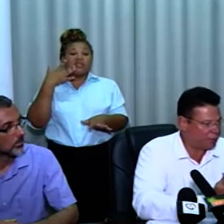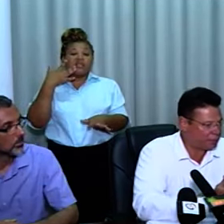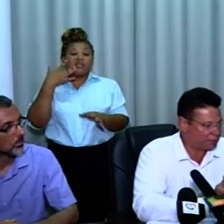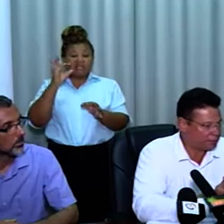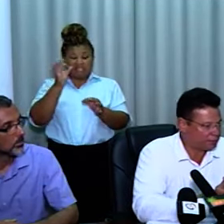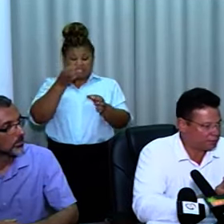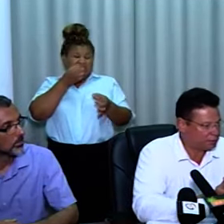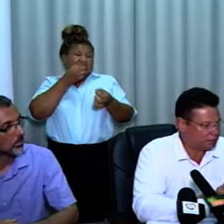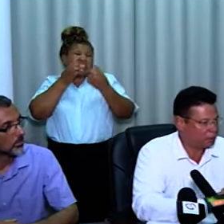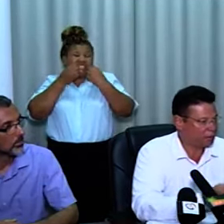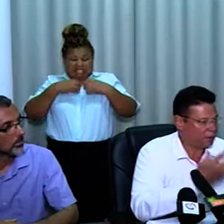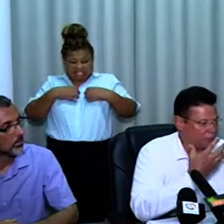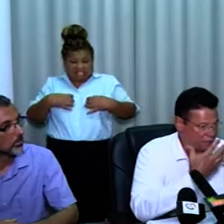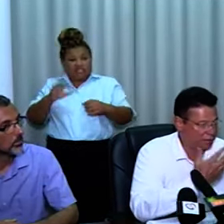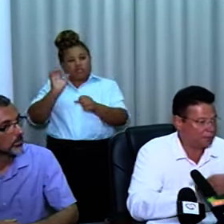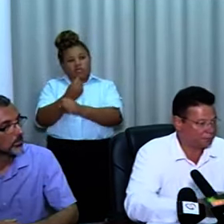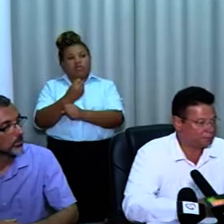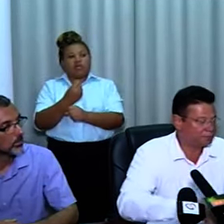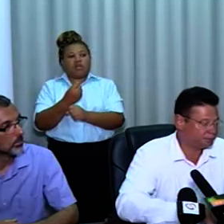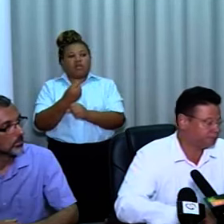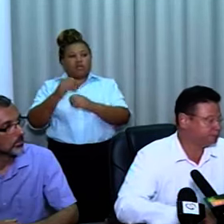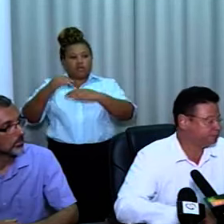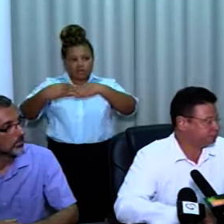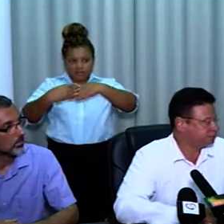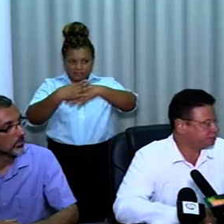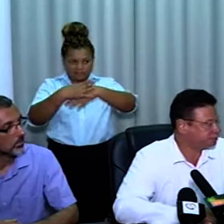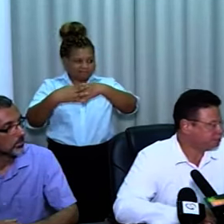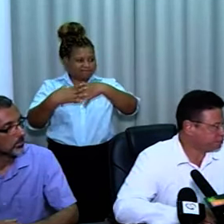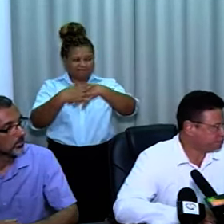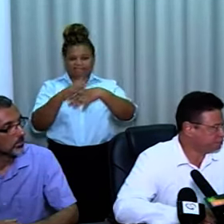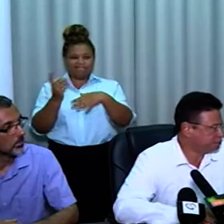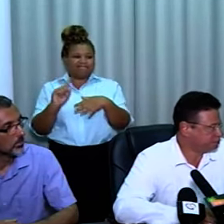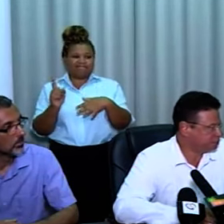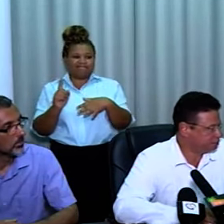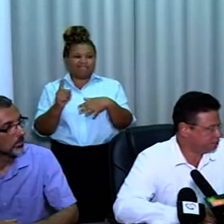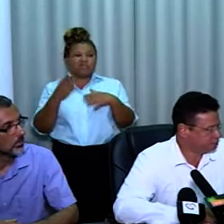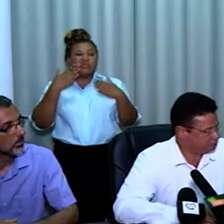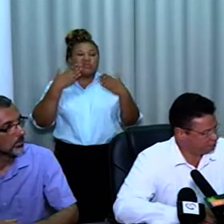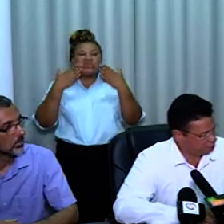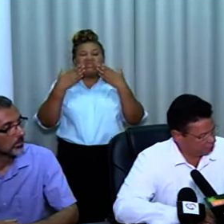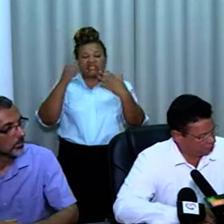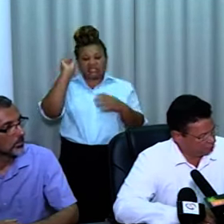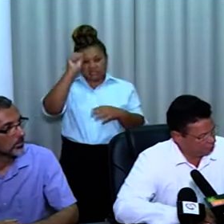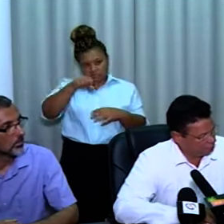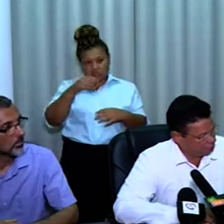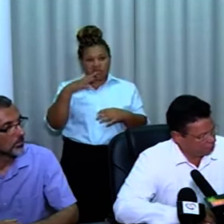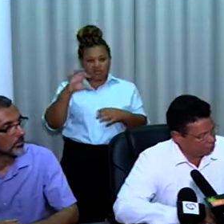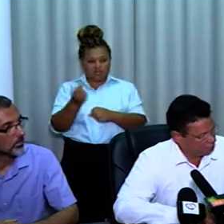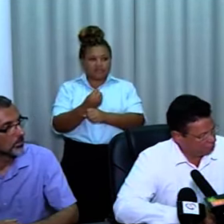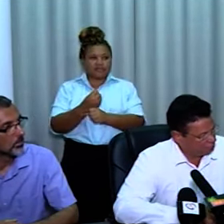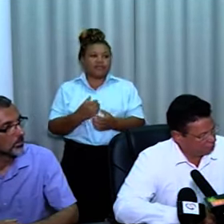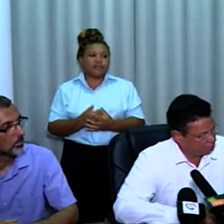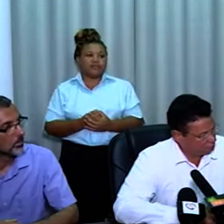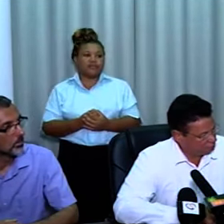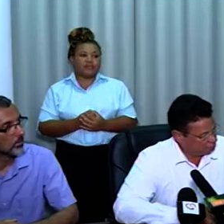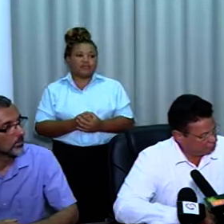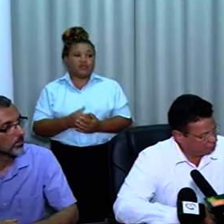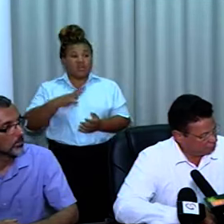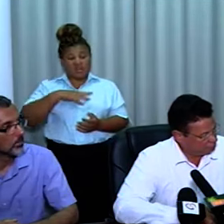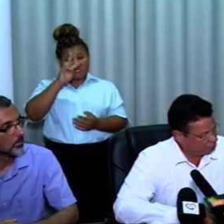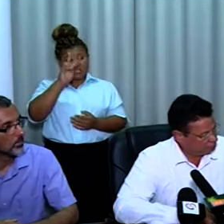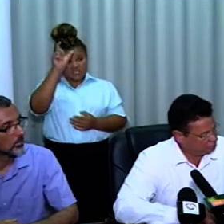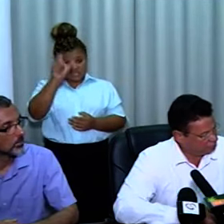l'on est, il porte pas ou figure. La prison a des cas confirmés et des cas suspects.